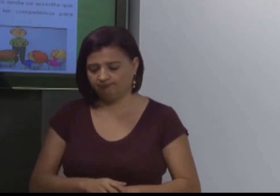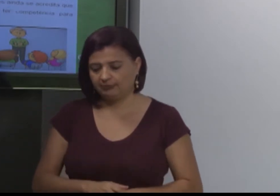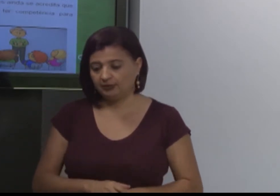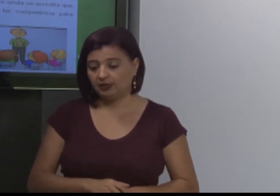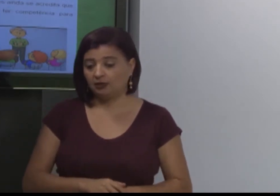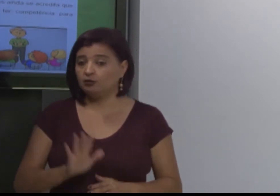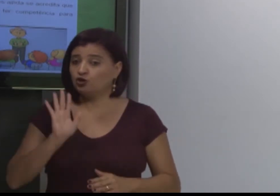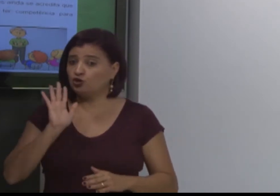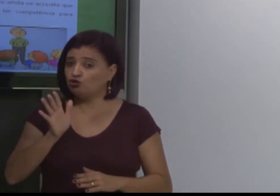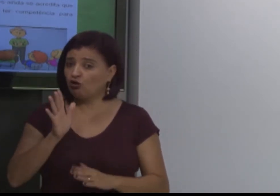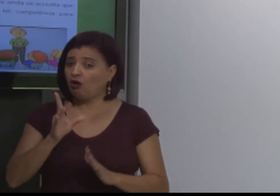Quais problemas?